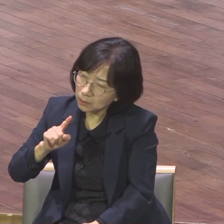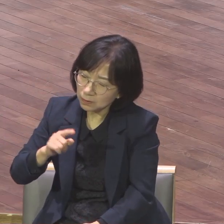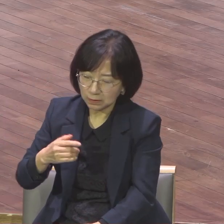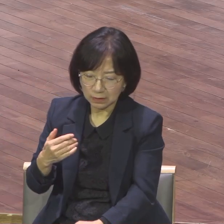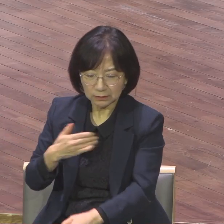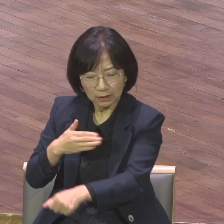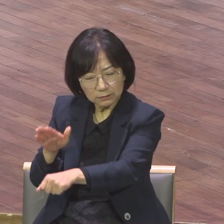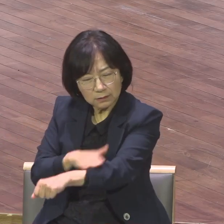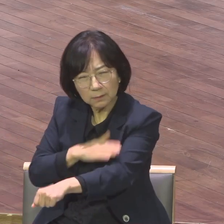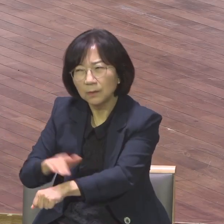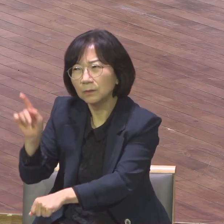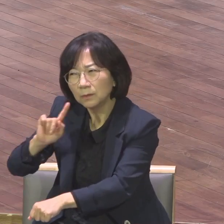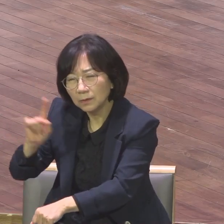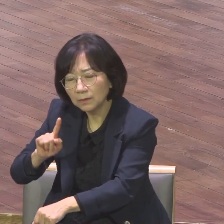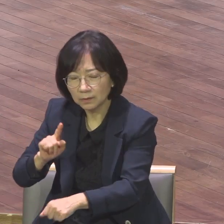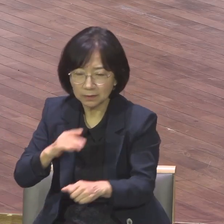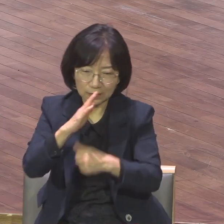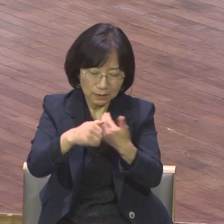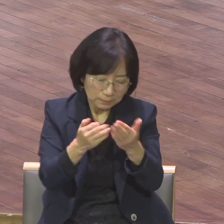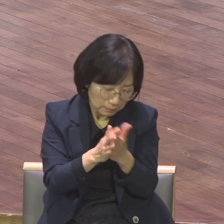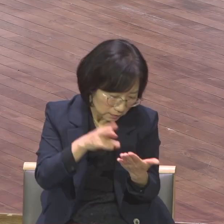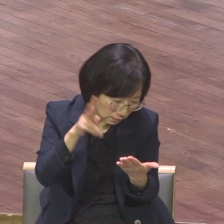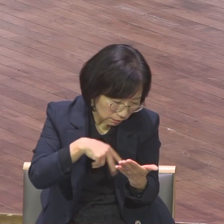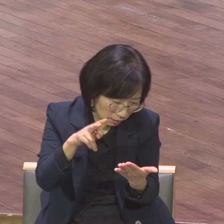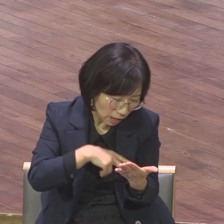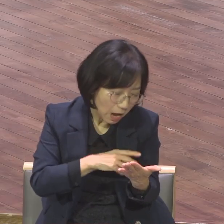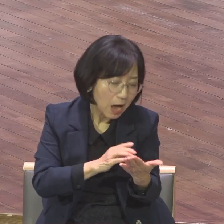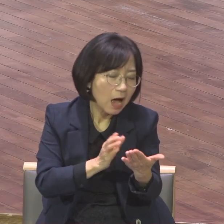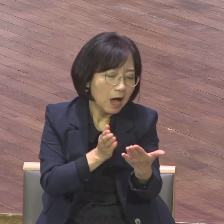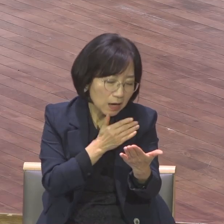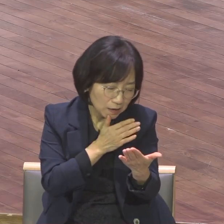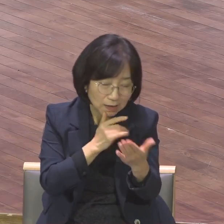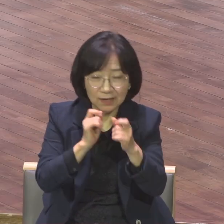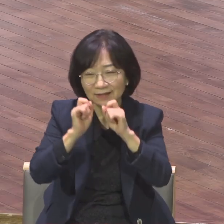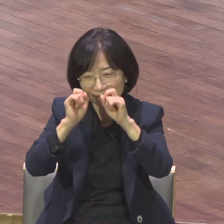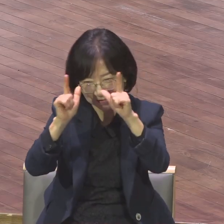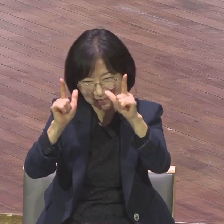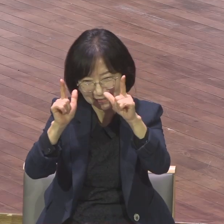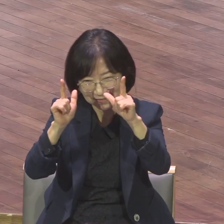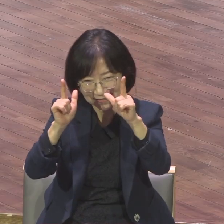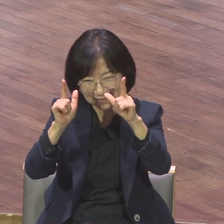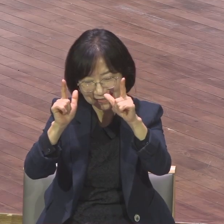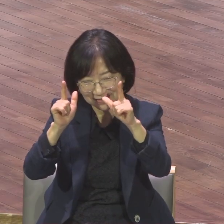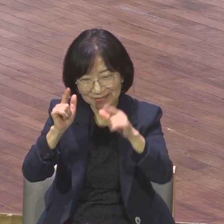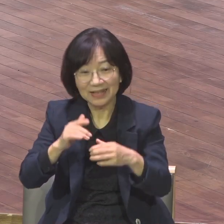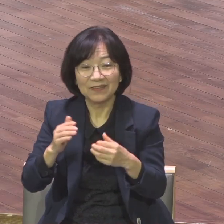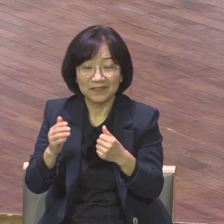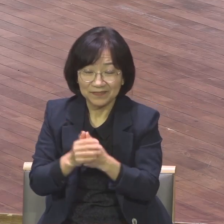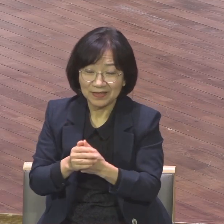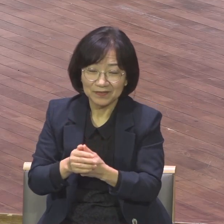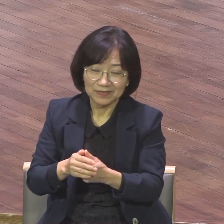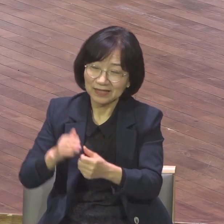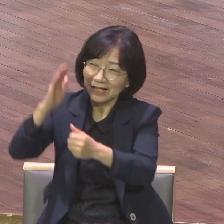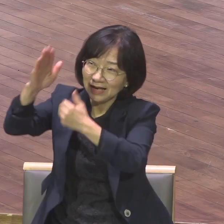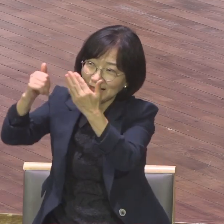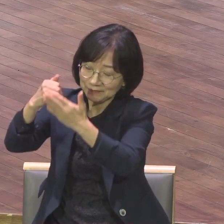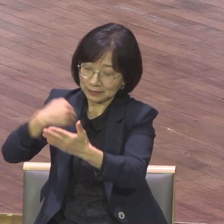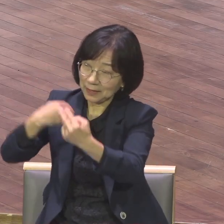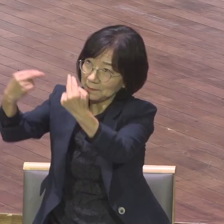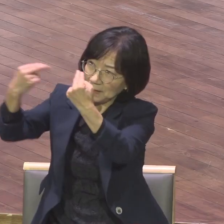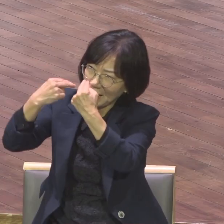잘못됐느냐, 하나님 말씀 오늘 이 시간 통해서 나를 향한 하나님의 생각이 어떤